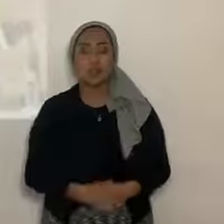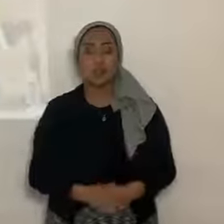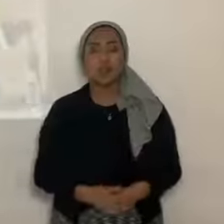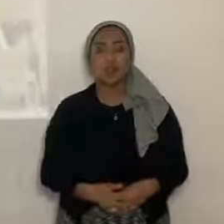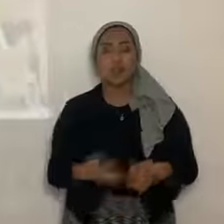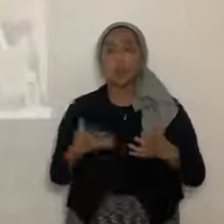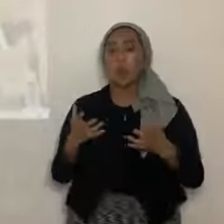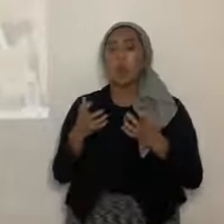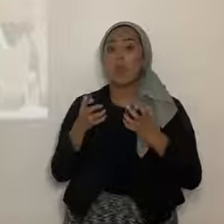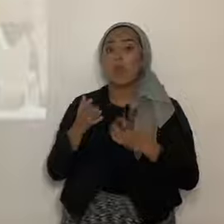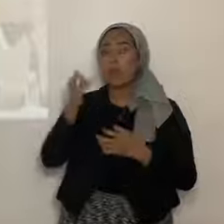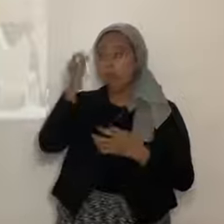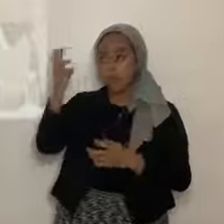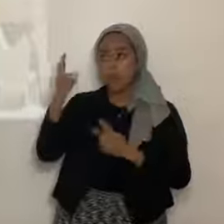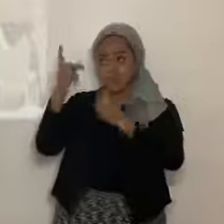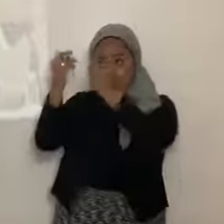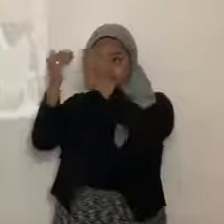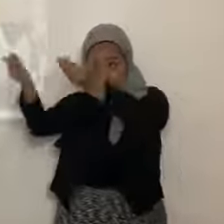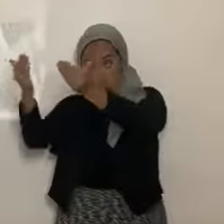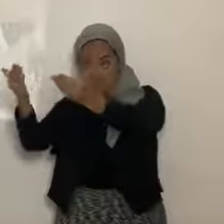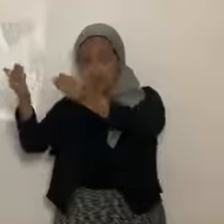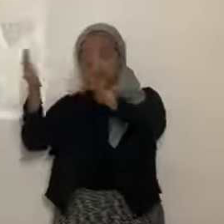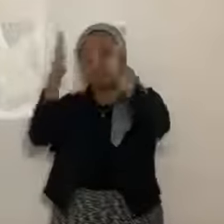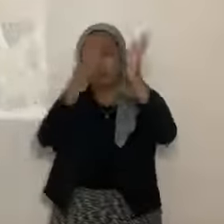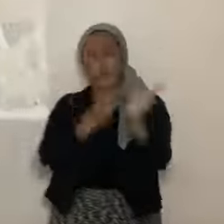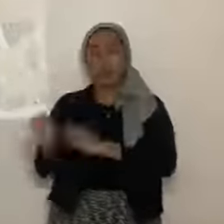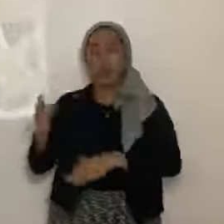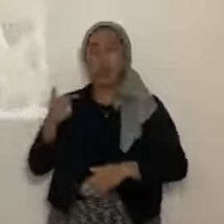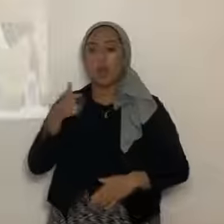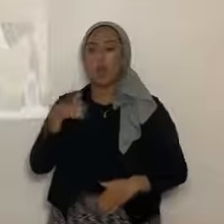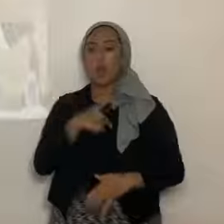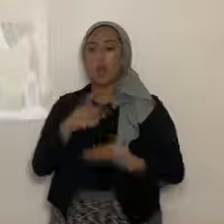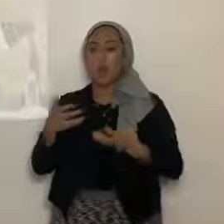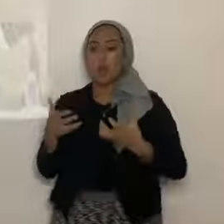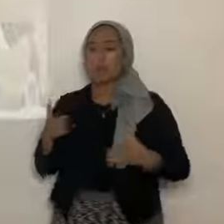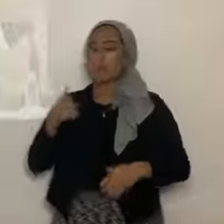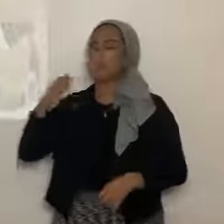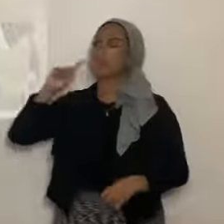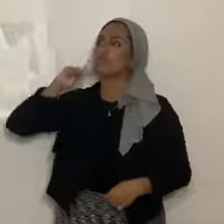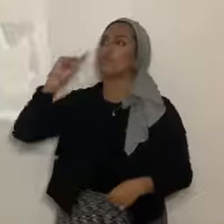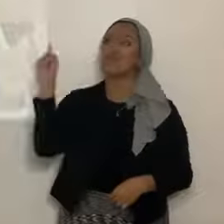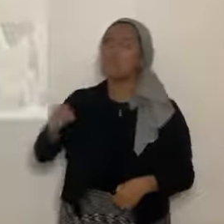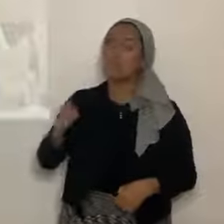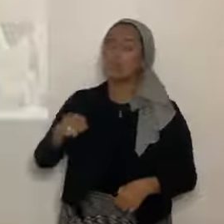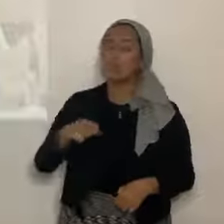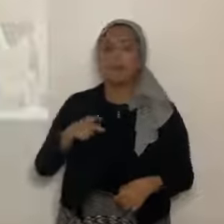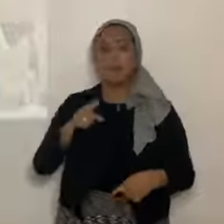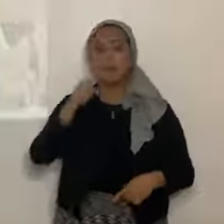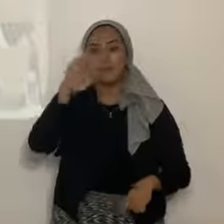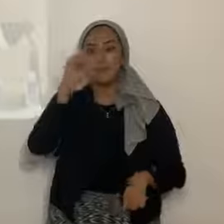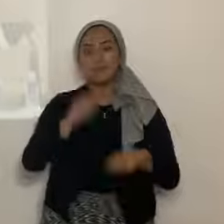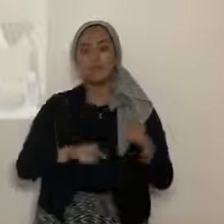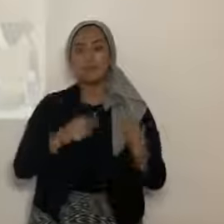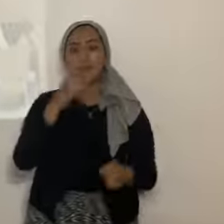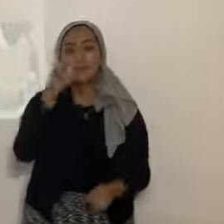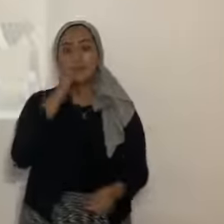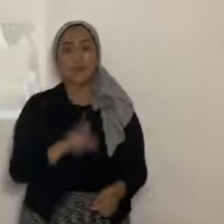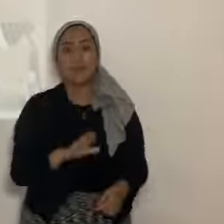que Yahweh actúe conforme nosotros deseamos, según nuestras condiciones. Eso es muy malo, muy malo, eso es